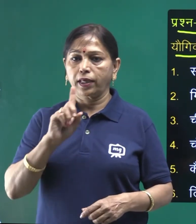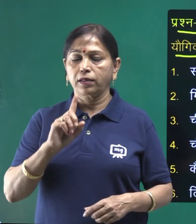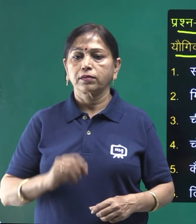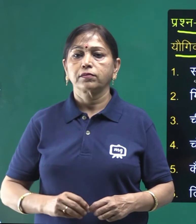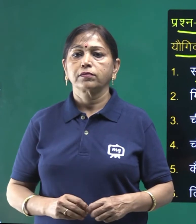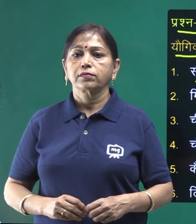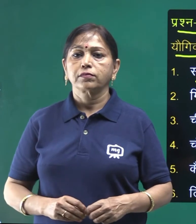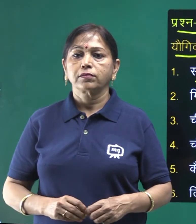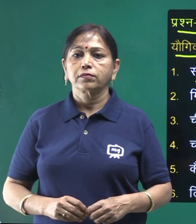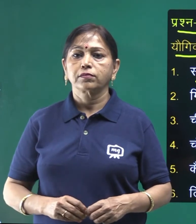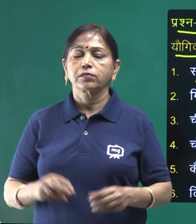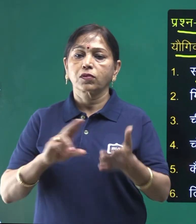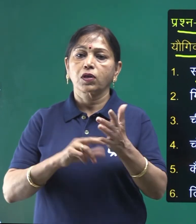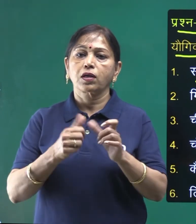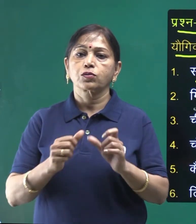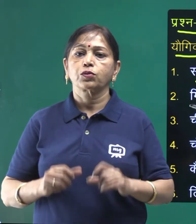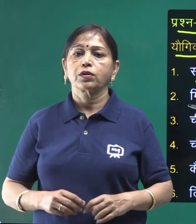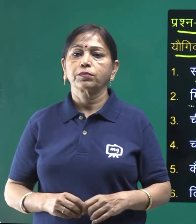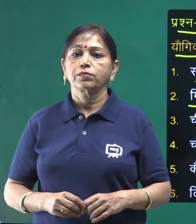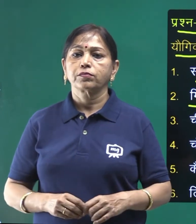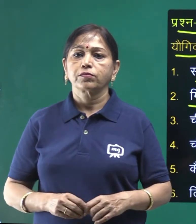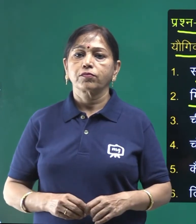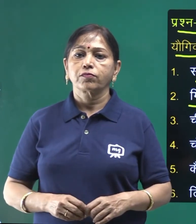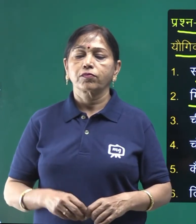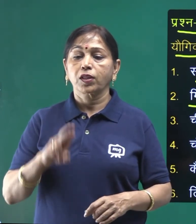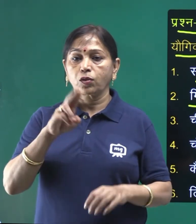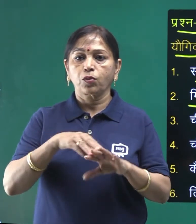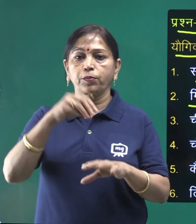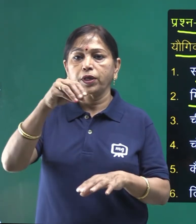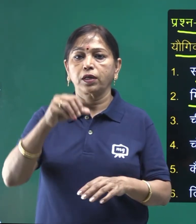1 सोडियम। 2 मिट्टी।